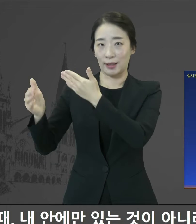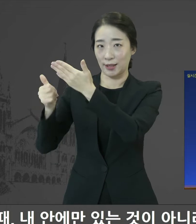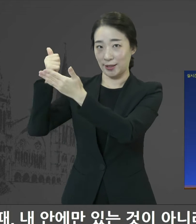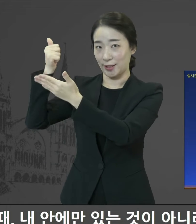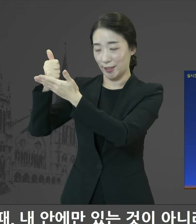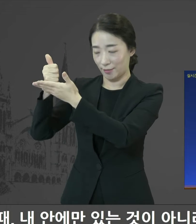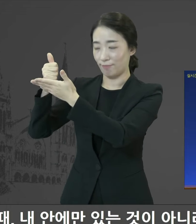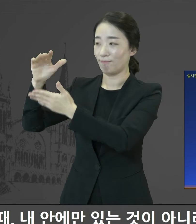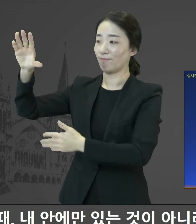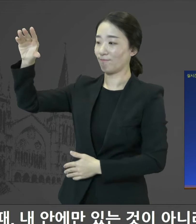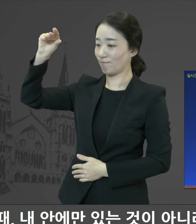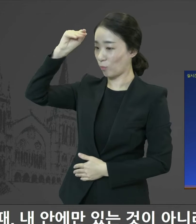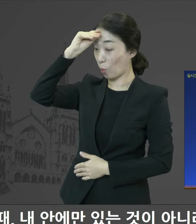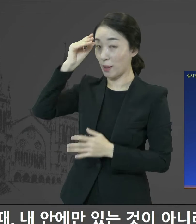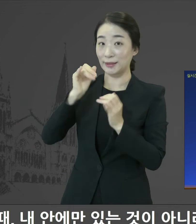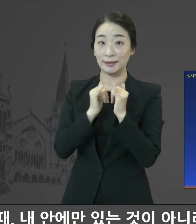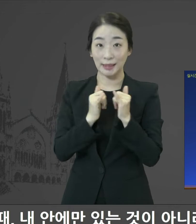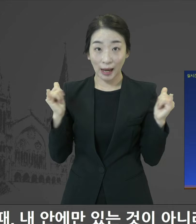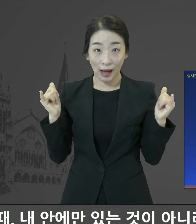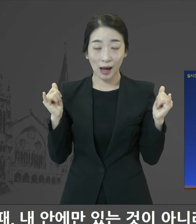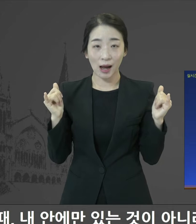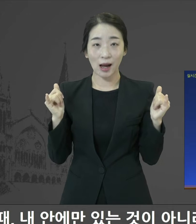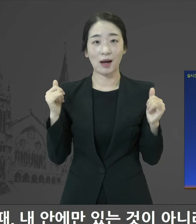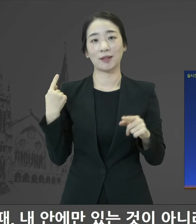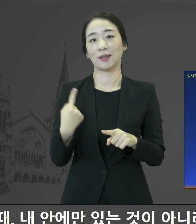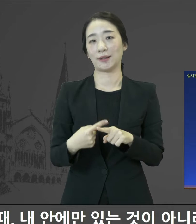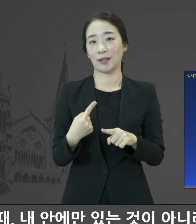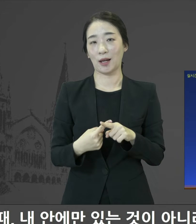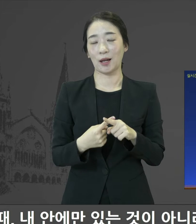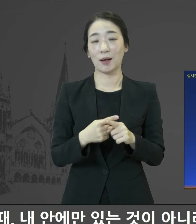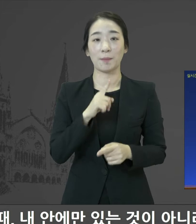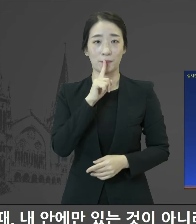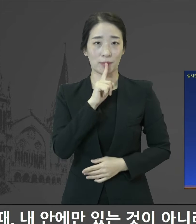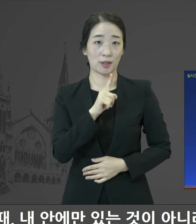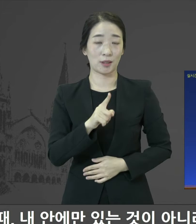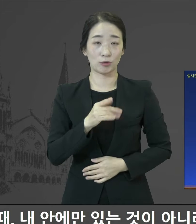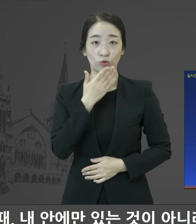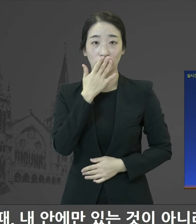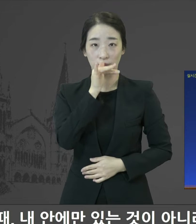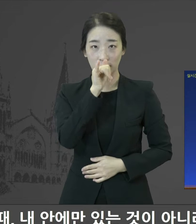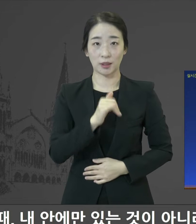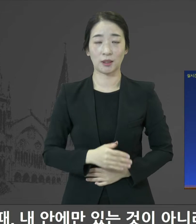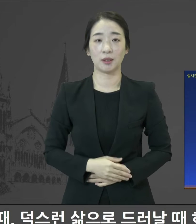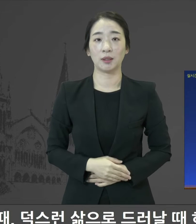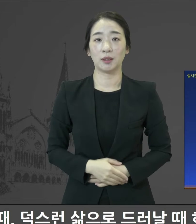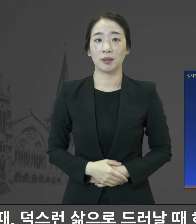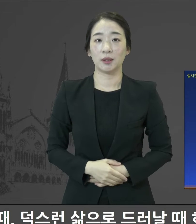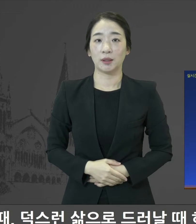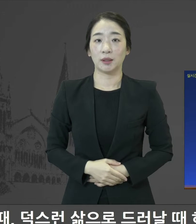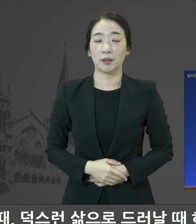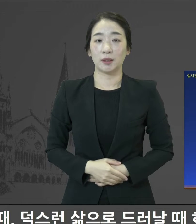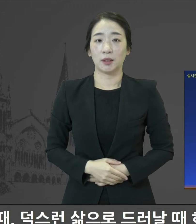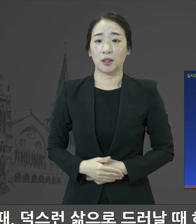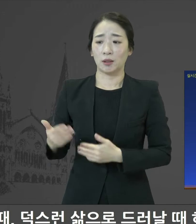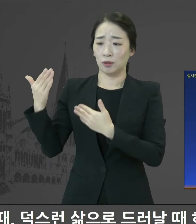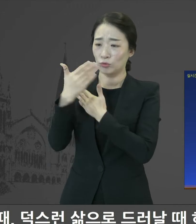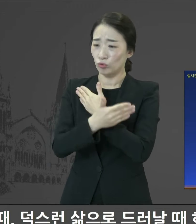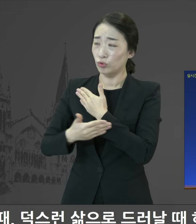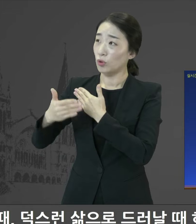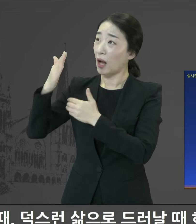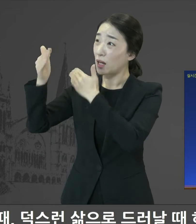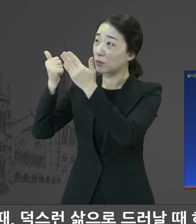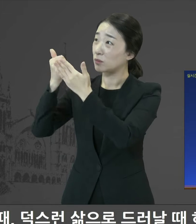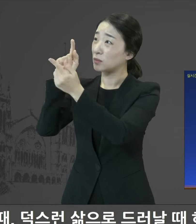하나님을 본받는 자가 된다는 것이죠. 육신으로 볼 수 없는 하나님, 성품으로